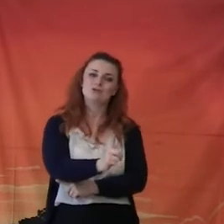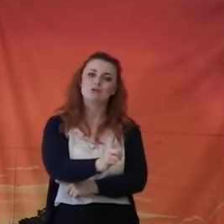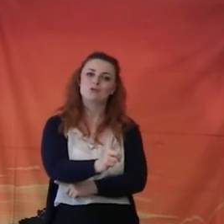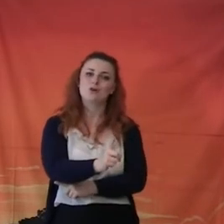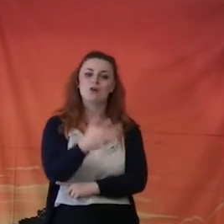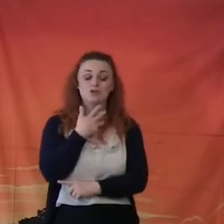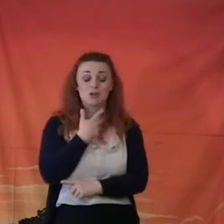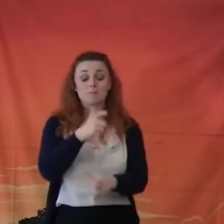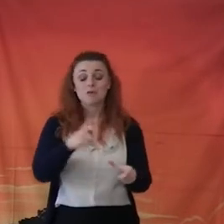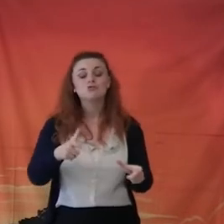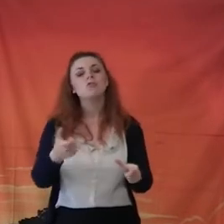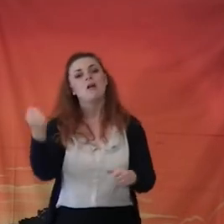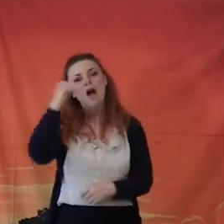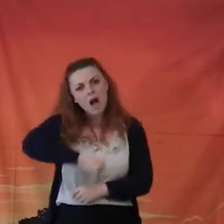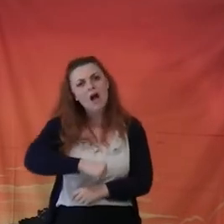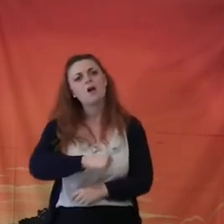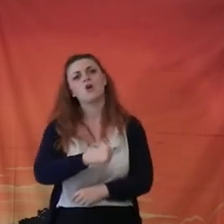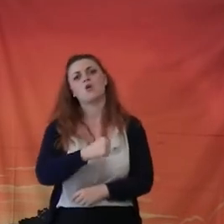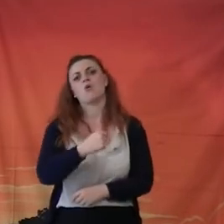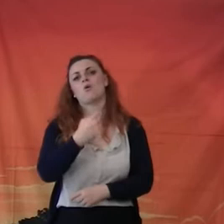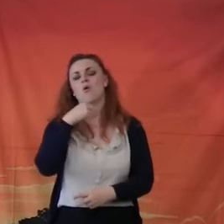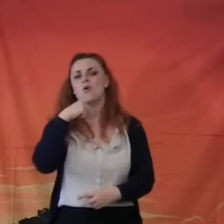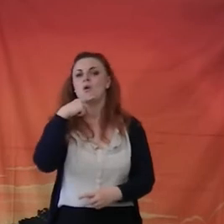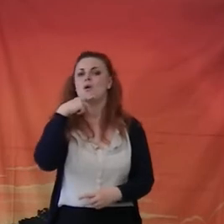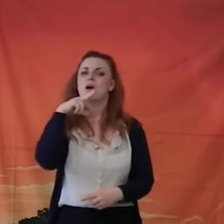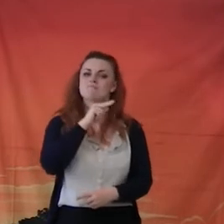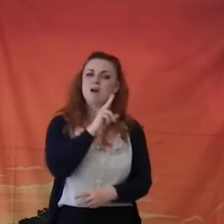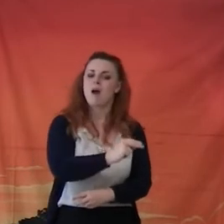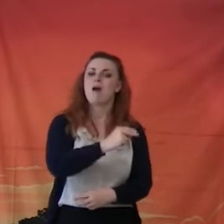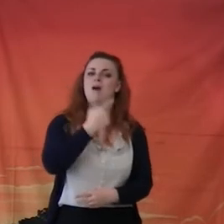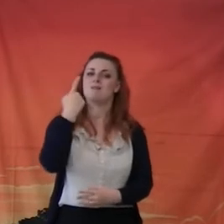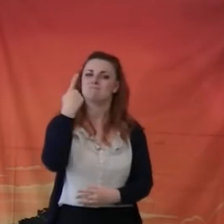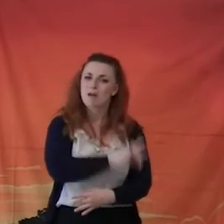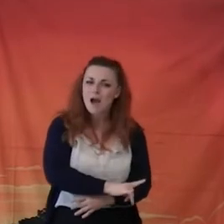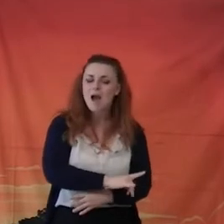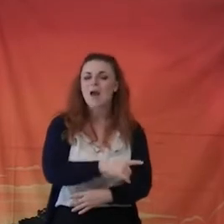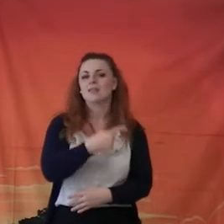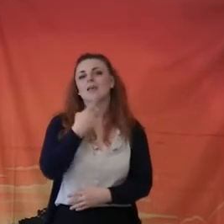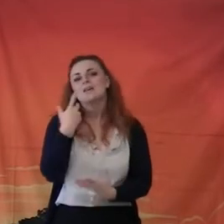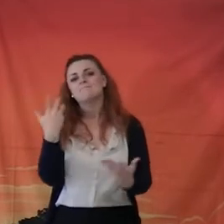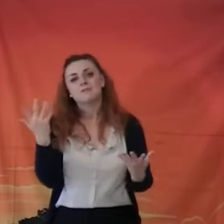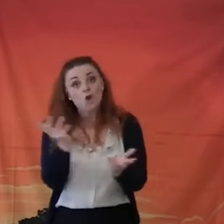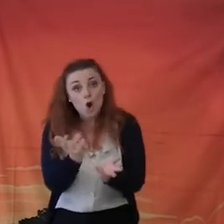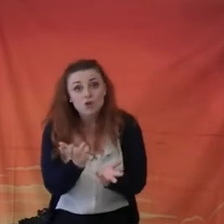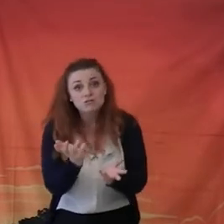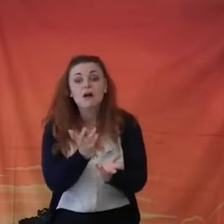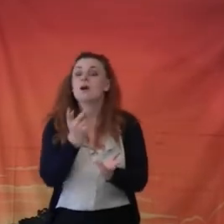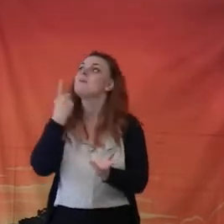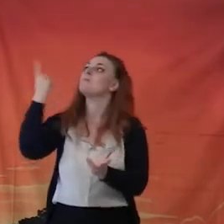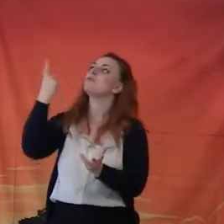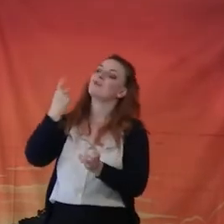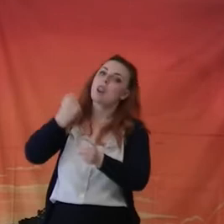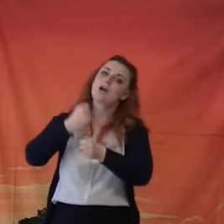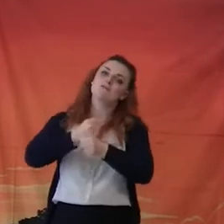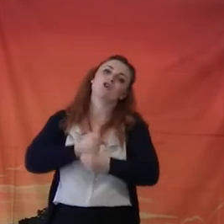continuano a buttare fango sulla chiamata che Dio ha fatto, non su di noi, sulla chiamata che Dio ci ha fatto, mi dispiace